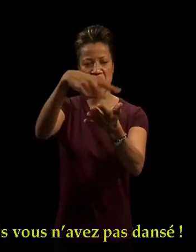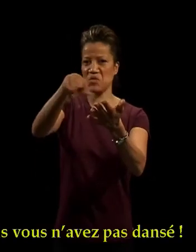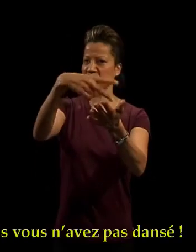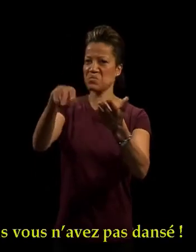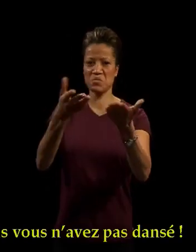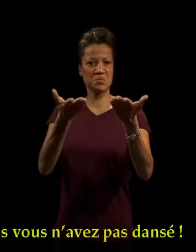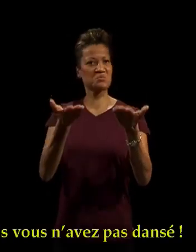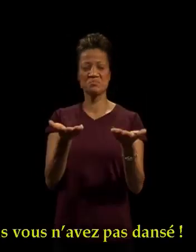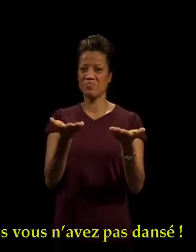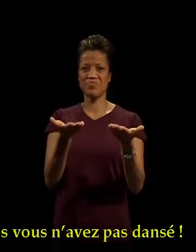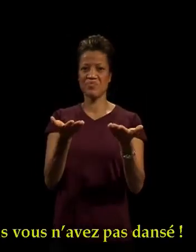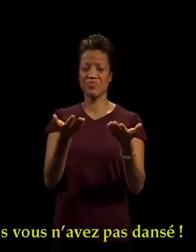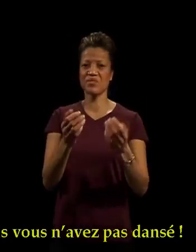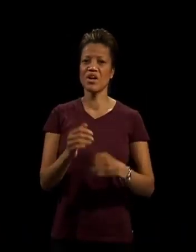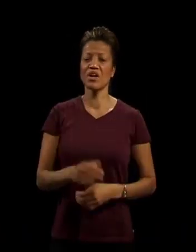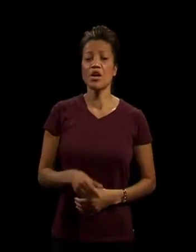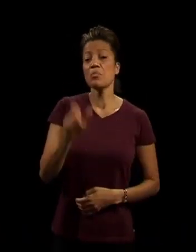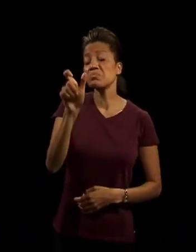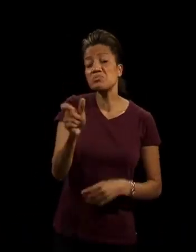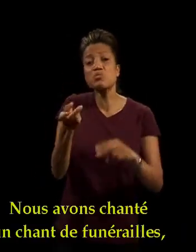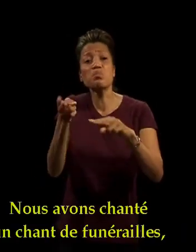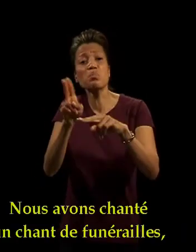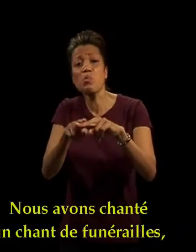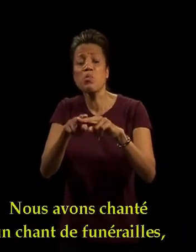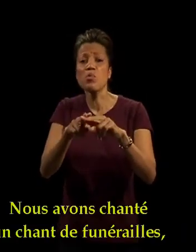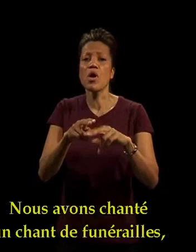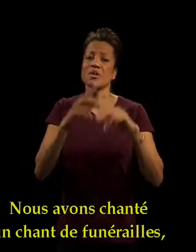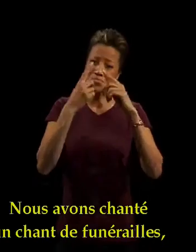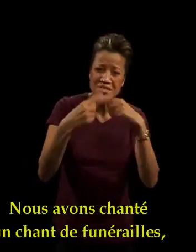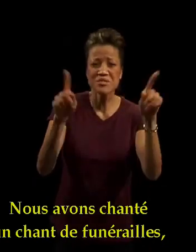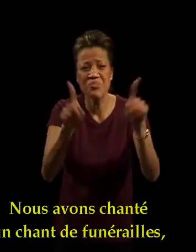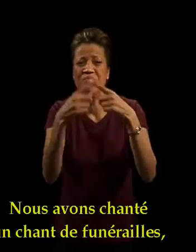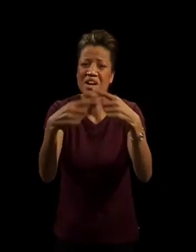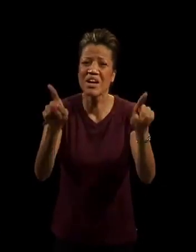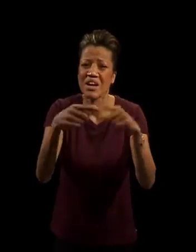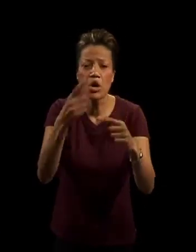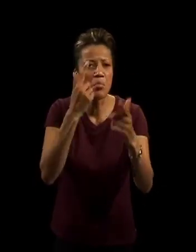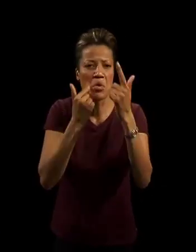flûte, mais vous n'avez pas dansé. Nous avons chanté un chant de funérailles, mais vous n'avez pas pleuré. »